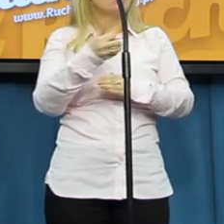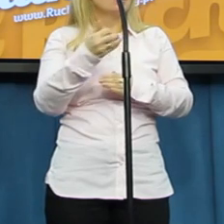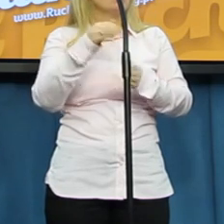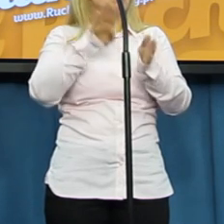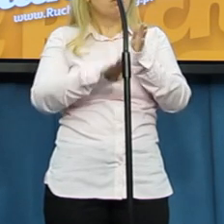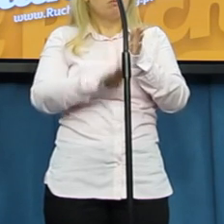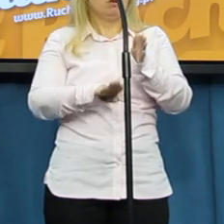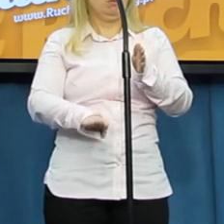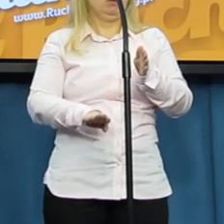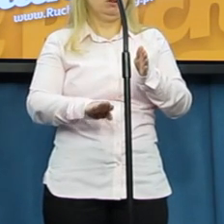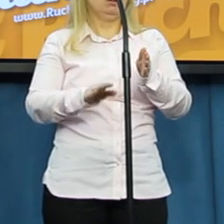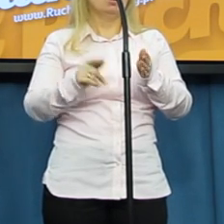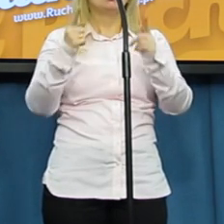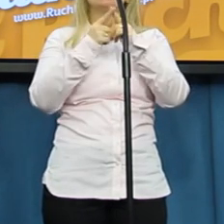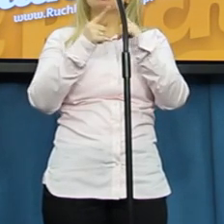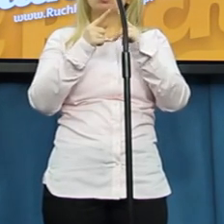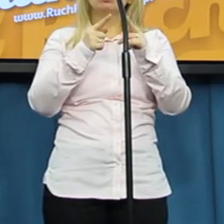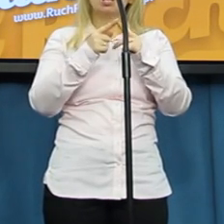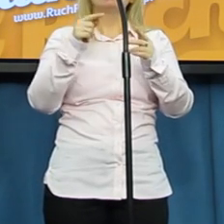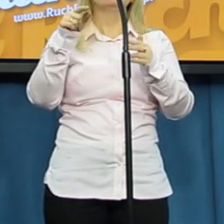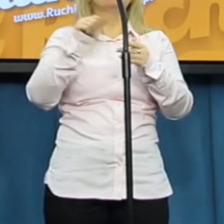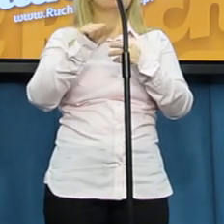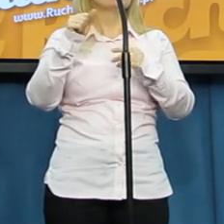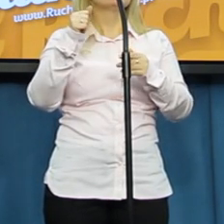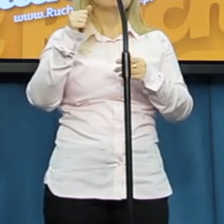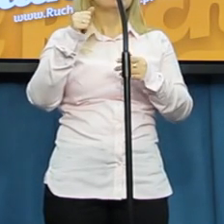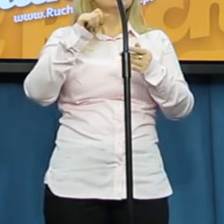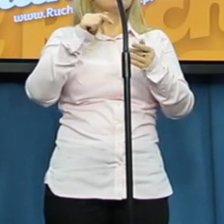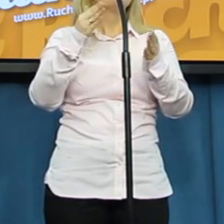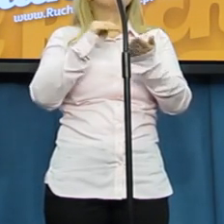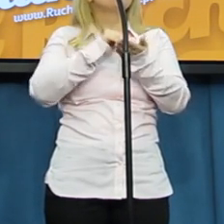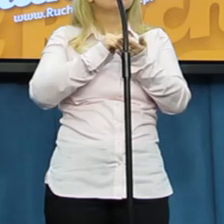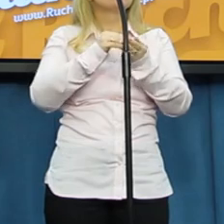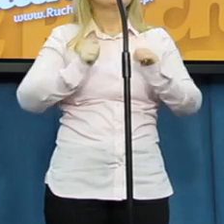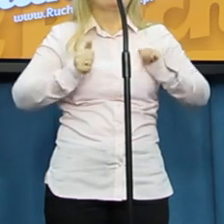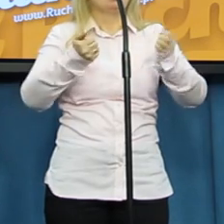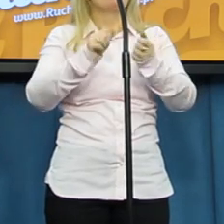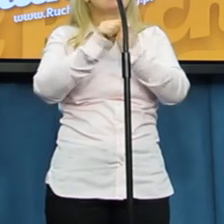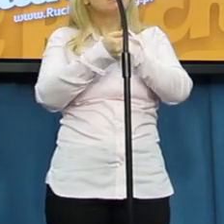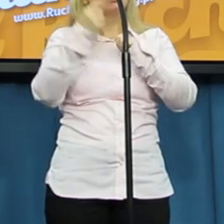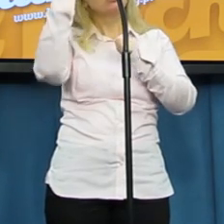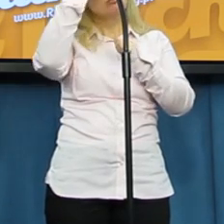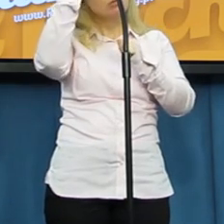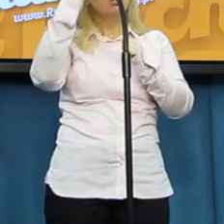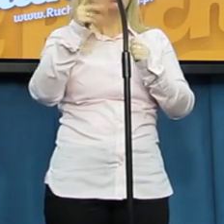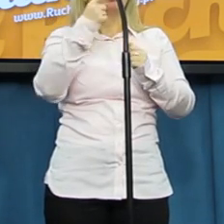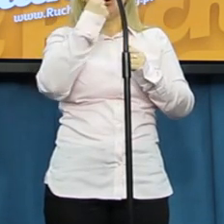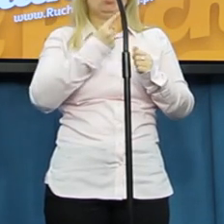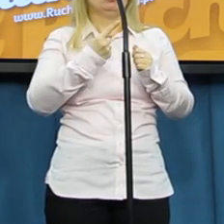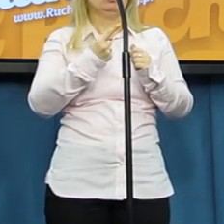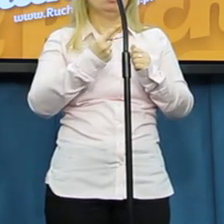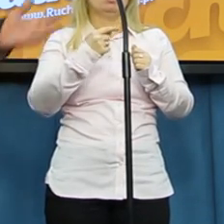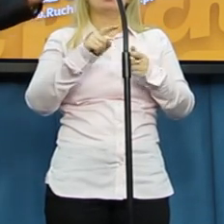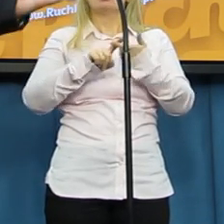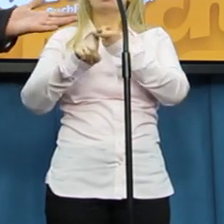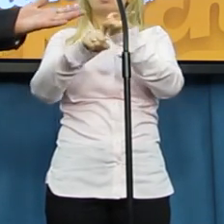uważam, że taki szczyt jako moment pewnego zwrotu w myśleniu, jeśli chodzi o elity rosyjskie, bo w Unii Europejskiej to już się dokonało.